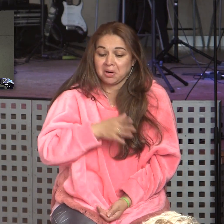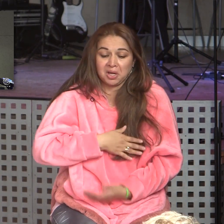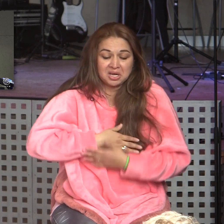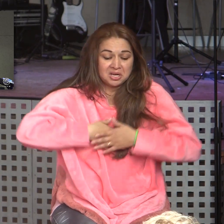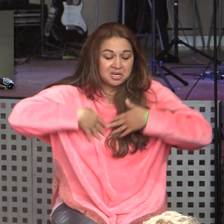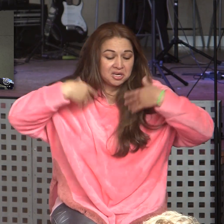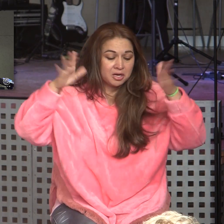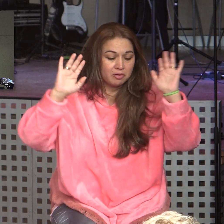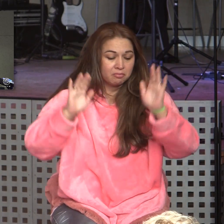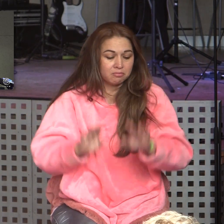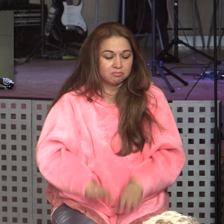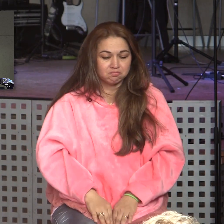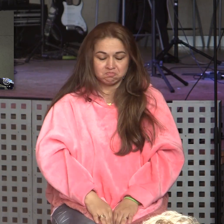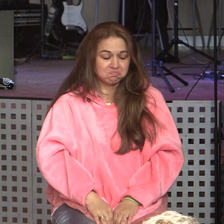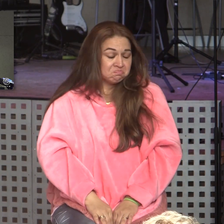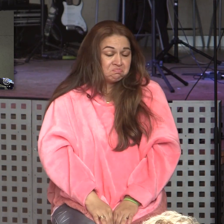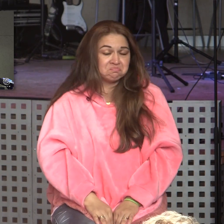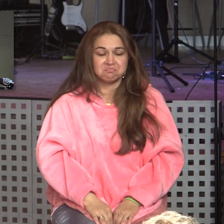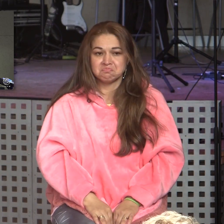¿En base a qué?